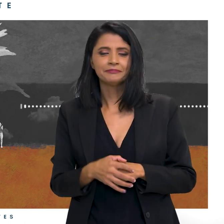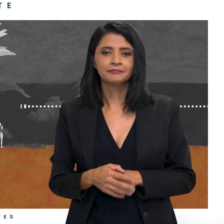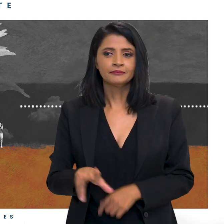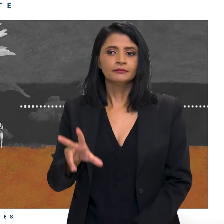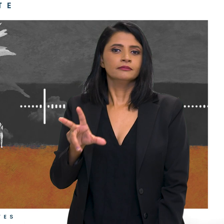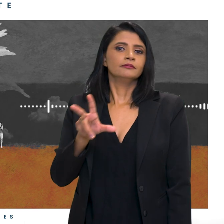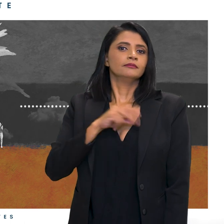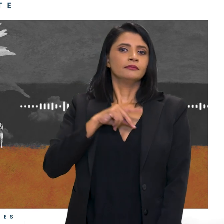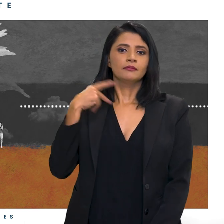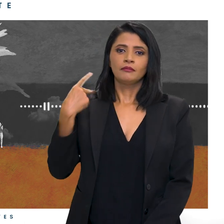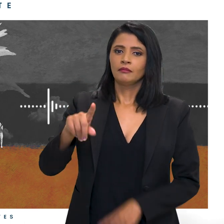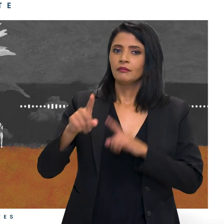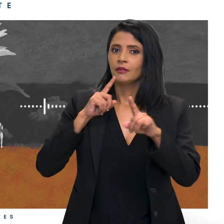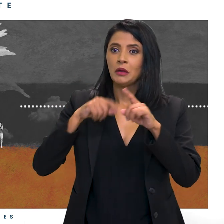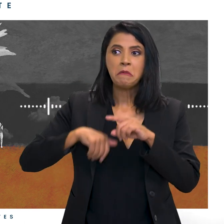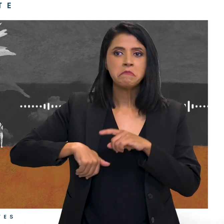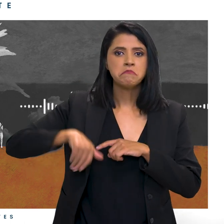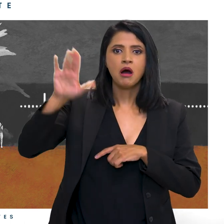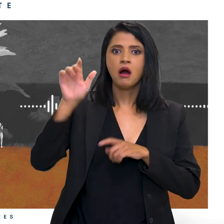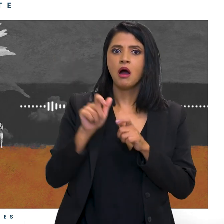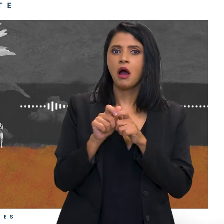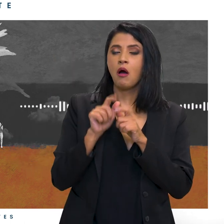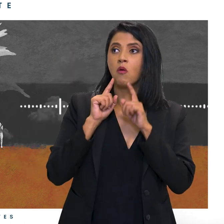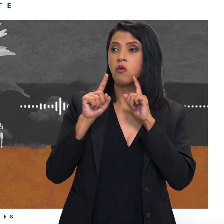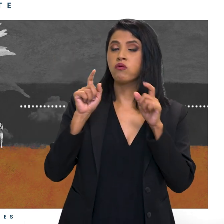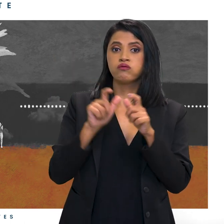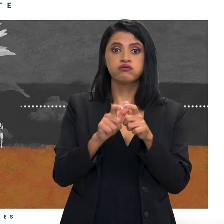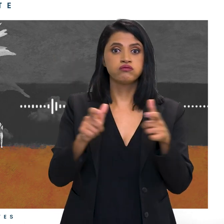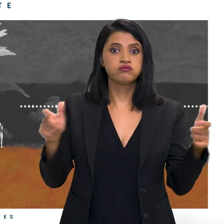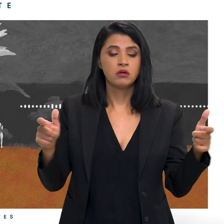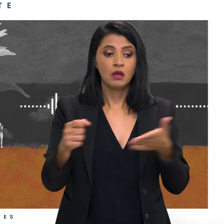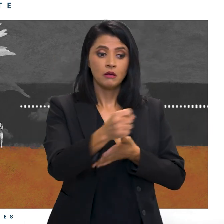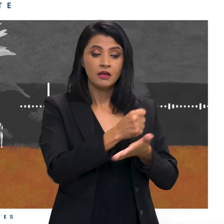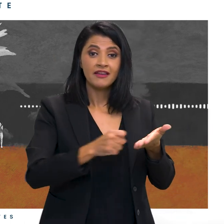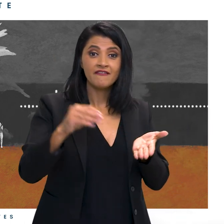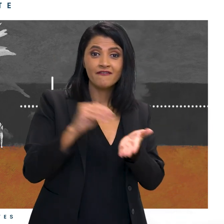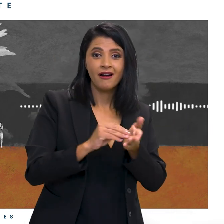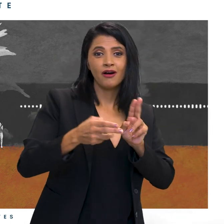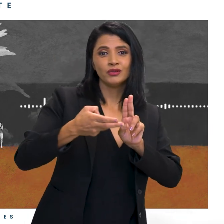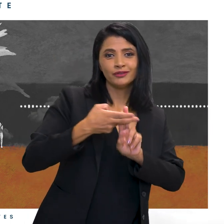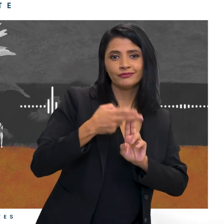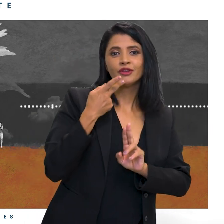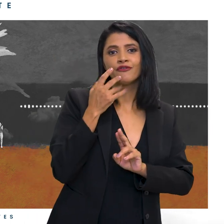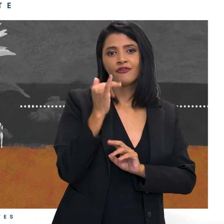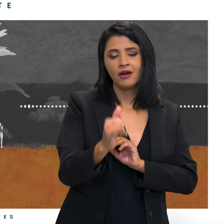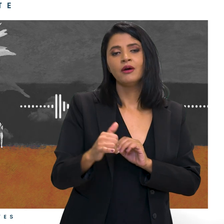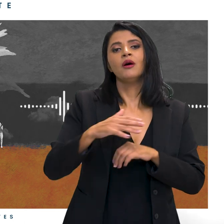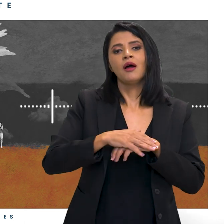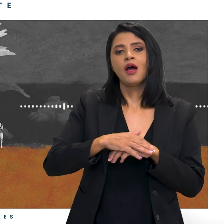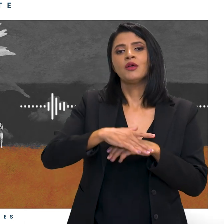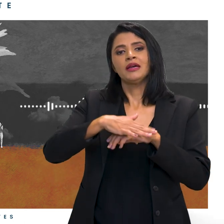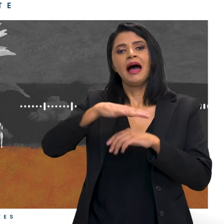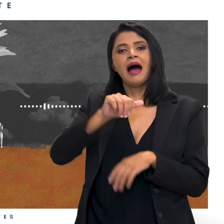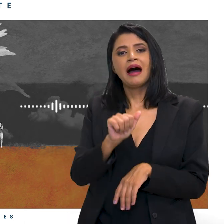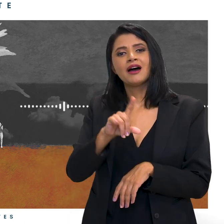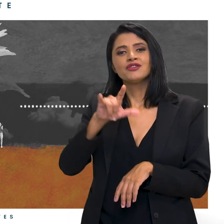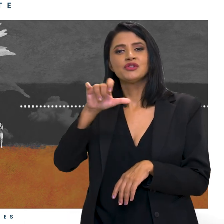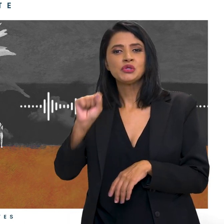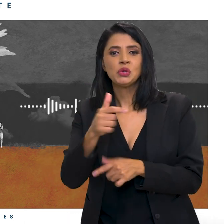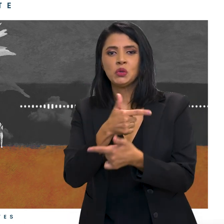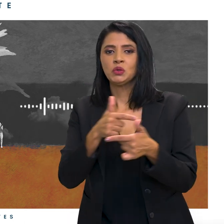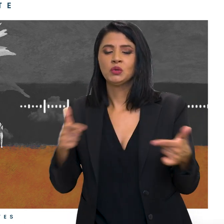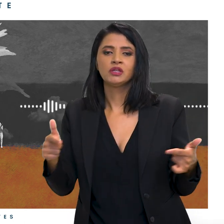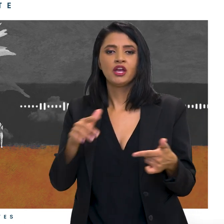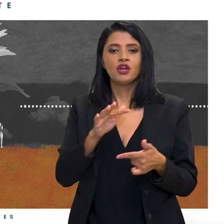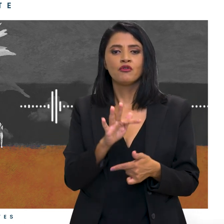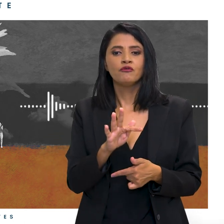disso, né, Paty? Nossa, essa reclamação é uma das mais populares. Entre os medicamentos em falta no SUS, cito a doença de Addison,